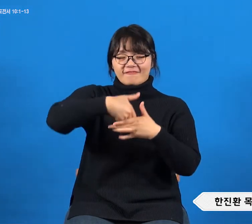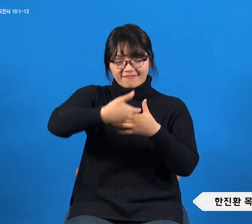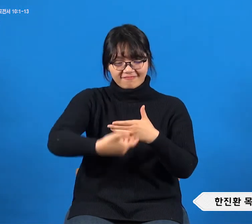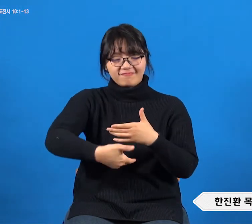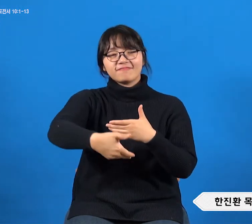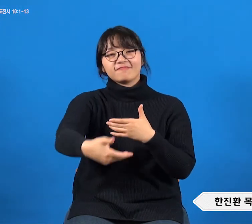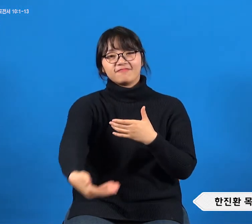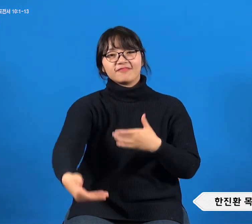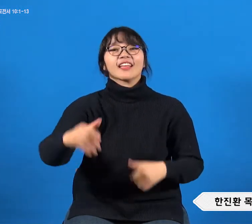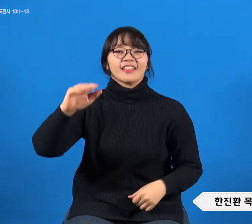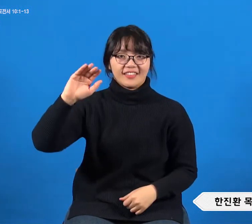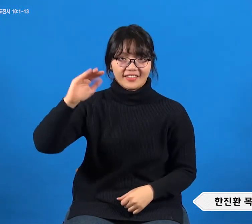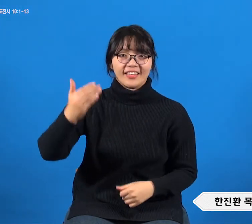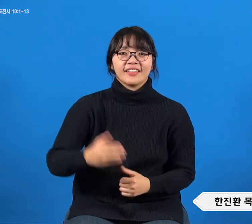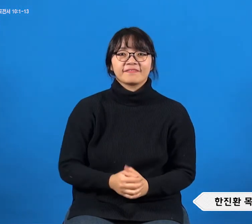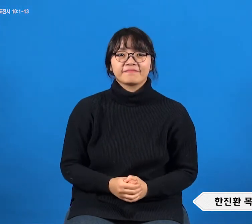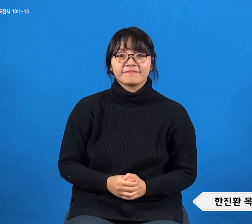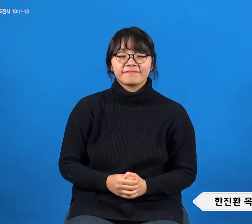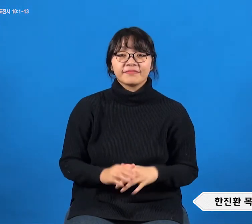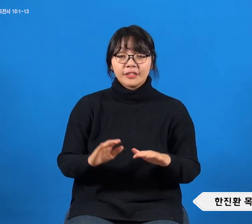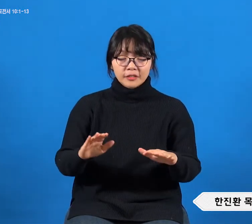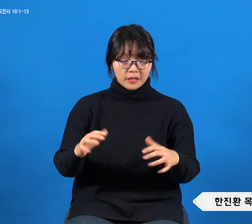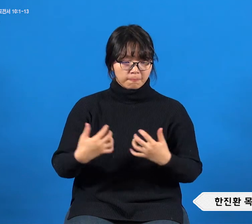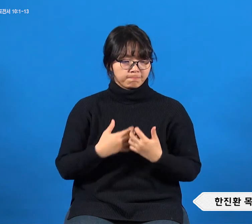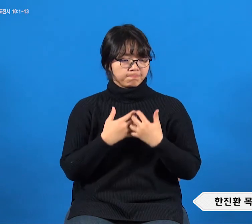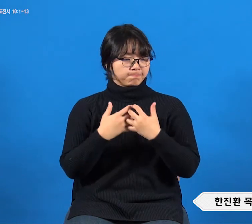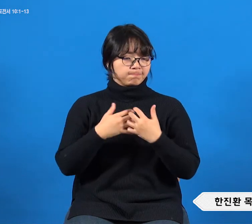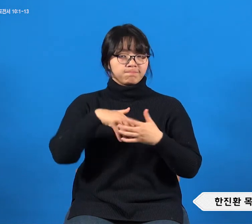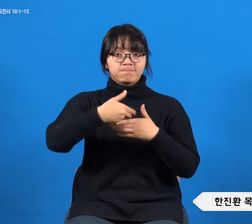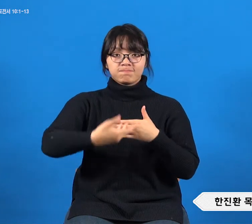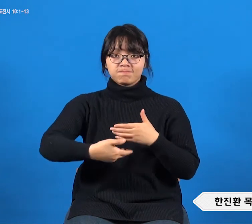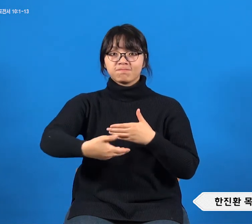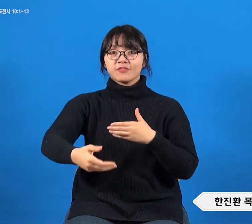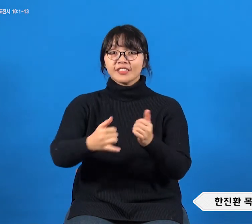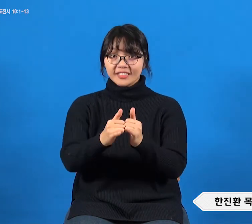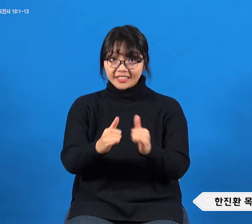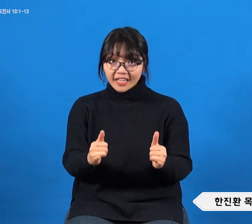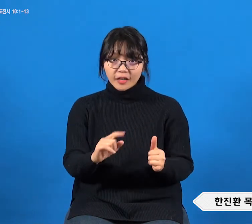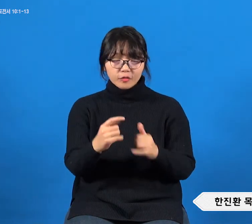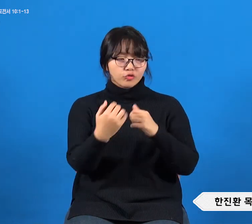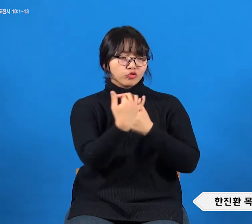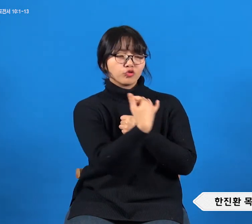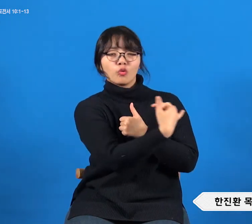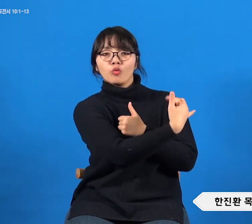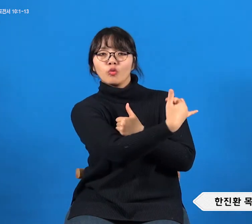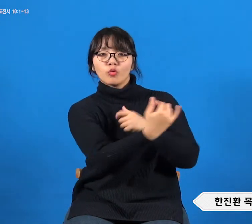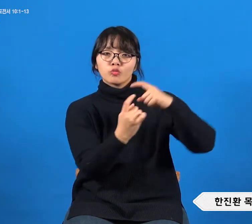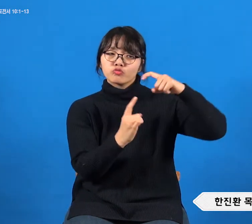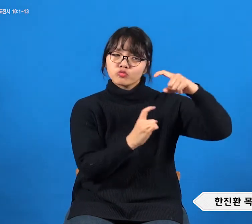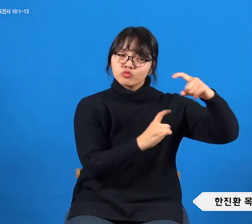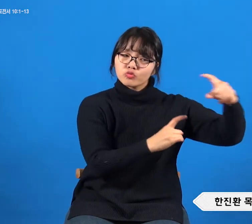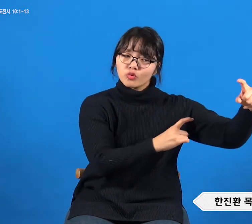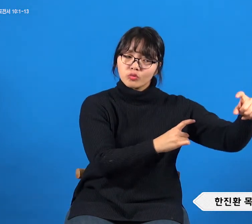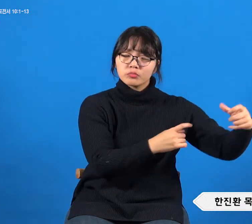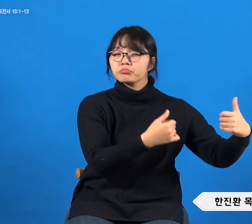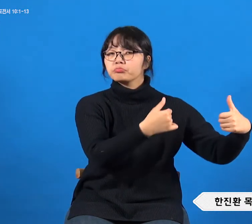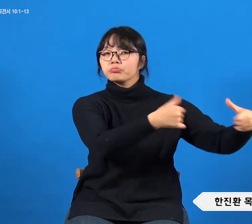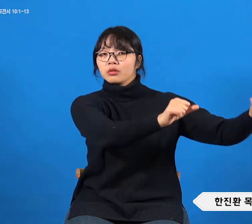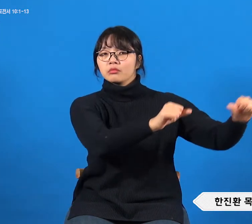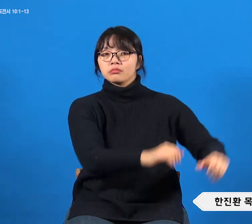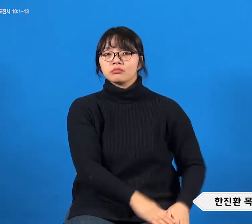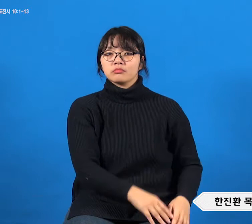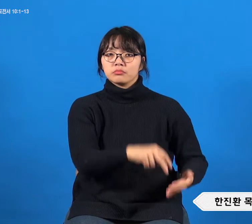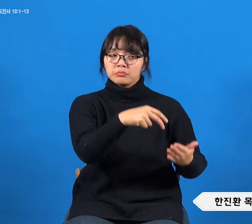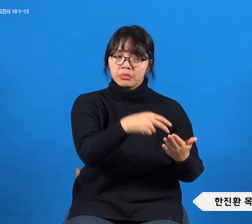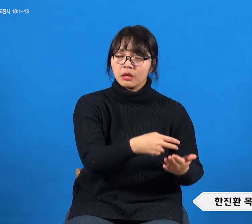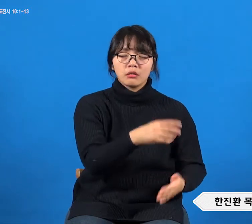것입니다. 그러면 그 사람은 유혹이 와도 넘어지지 않습니다. 십자가를